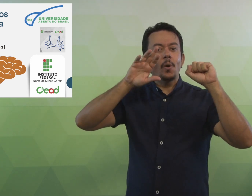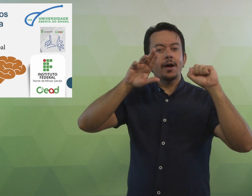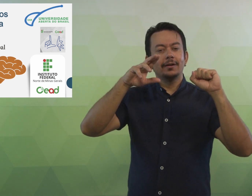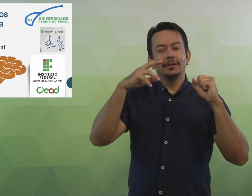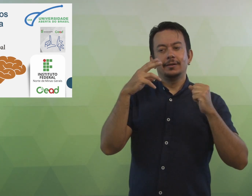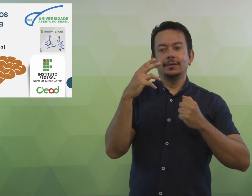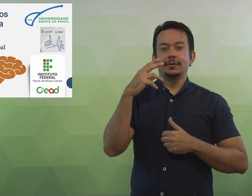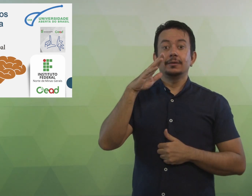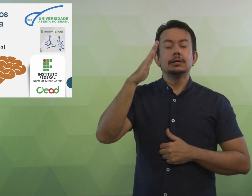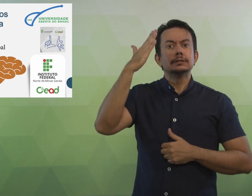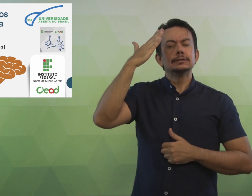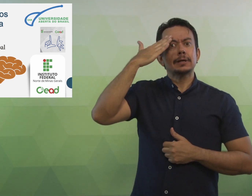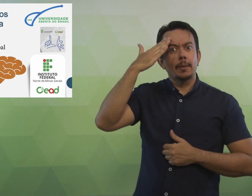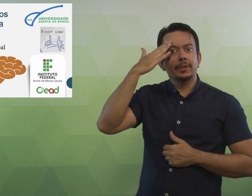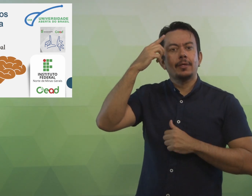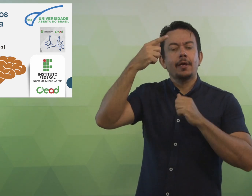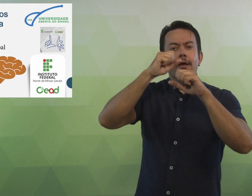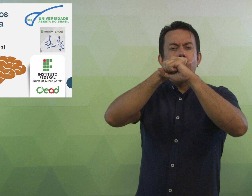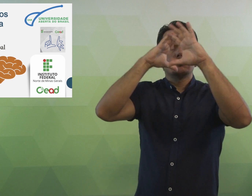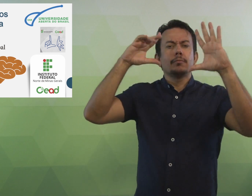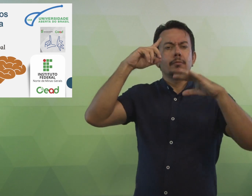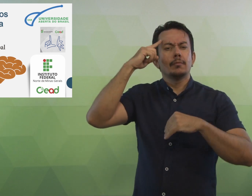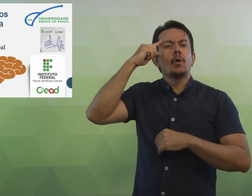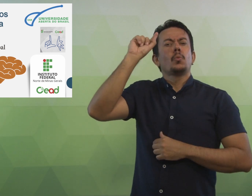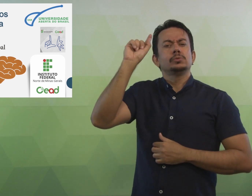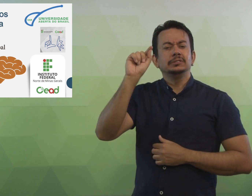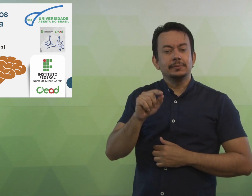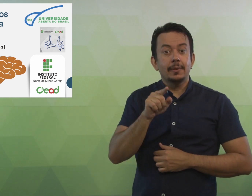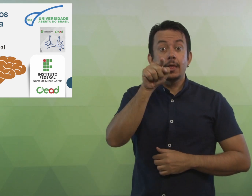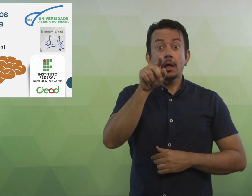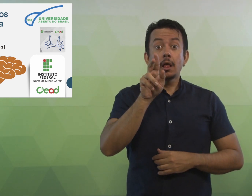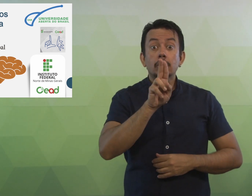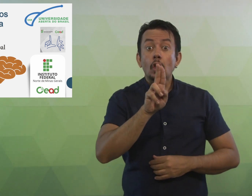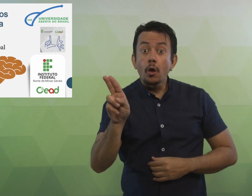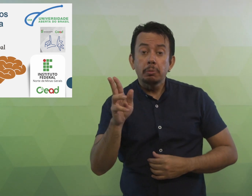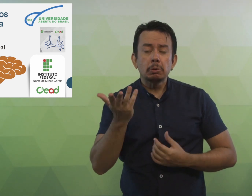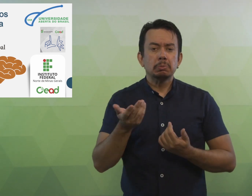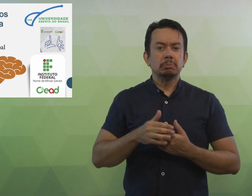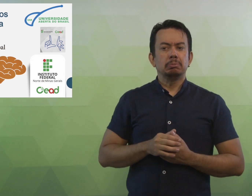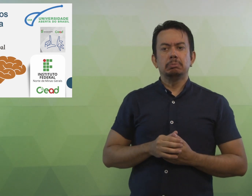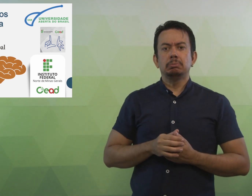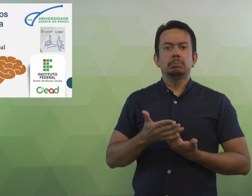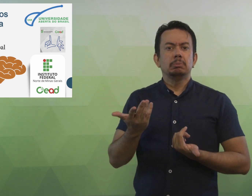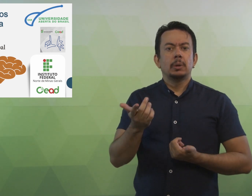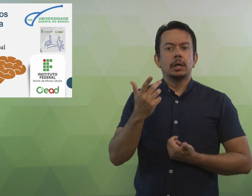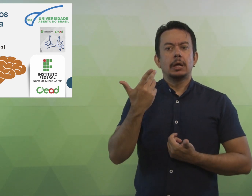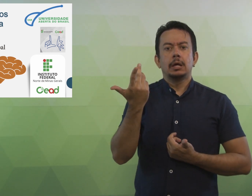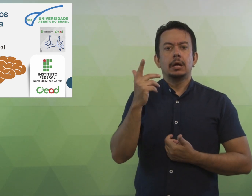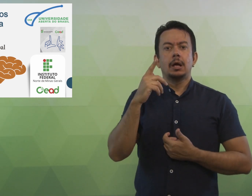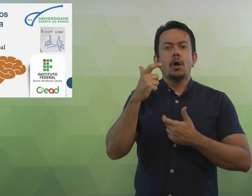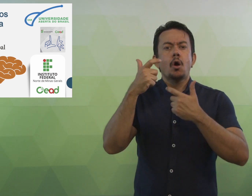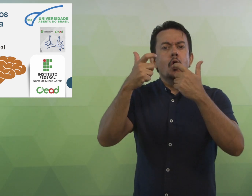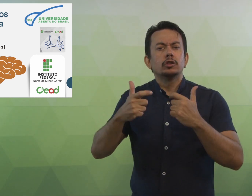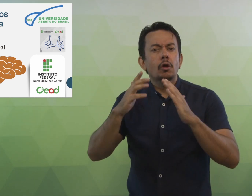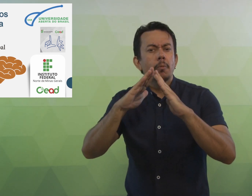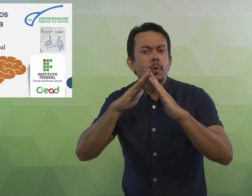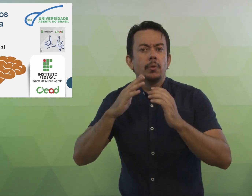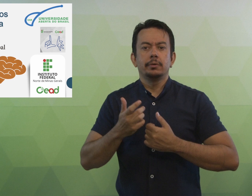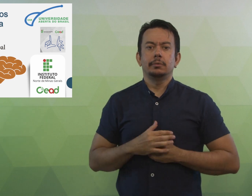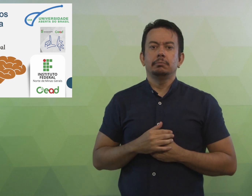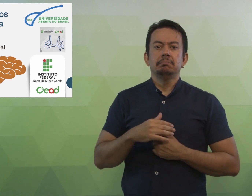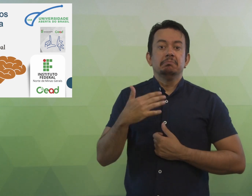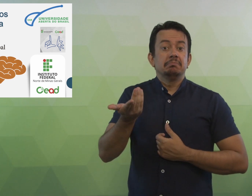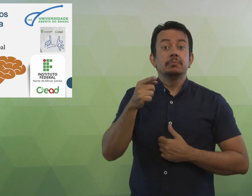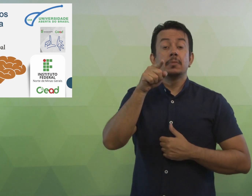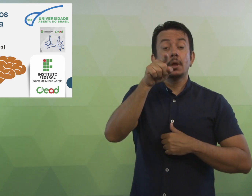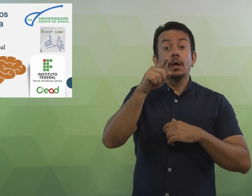E é um processo de aquisição mental, que é essa representação mental. Você sabe o que a pessoa está te perguntando? Qual é o